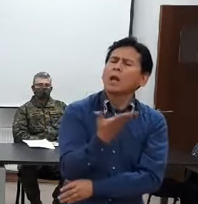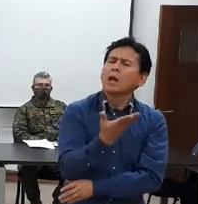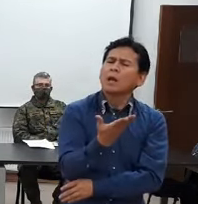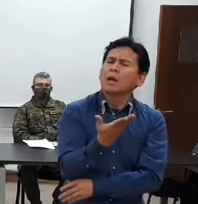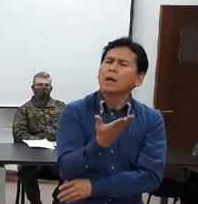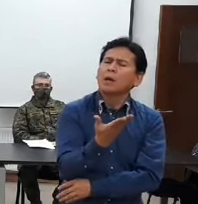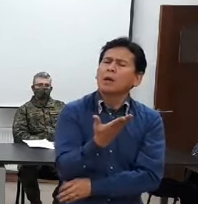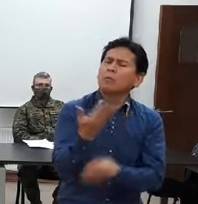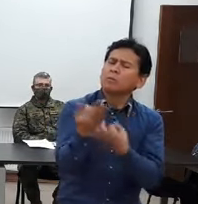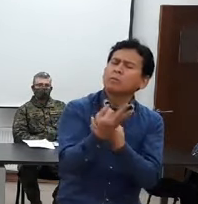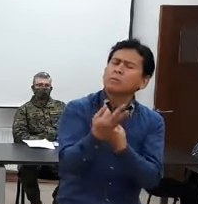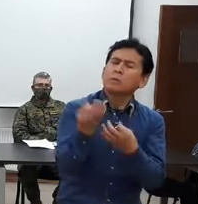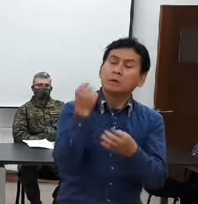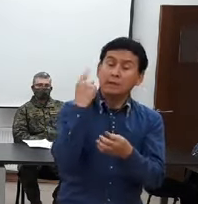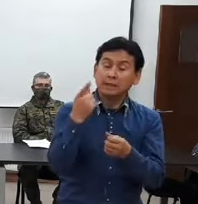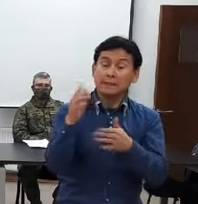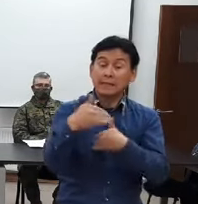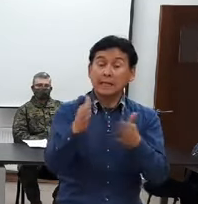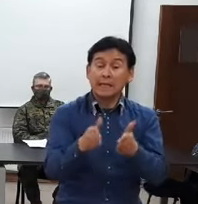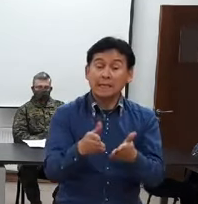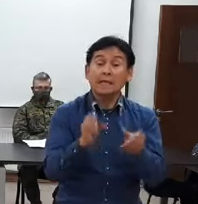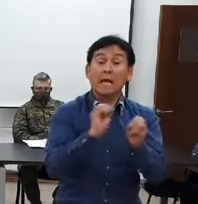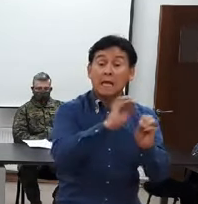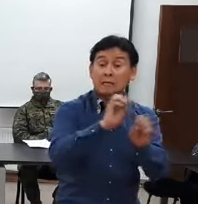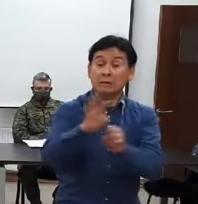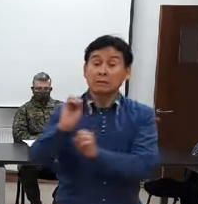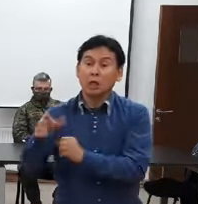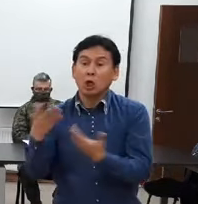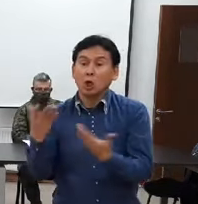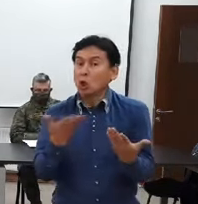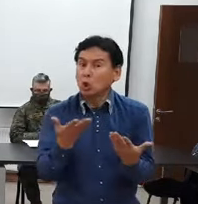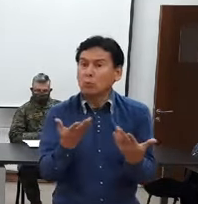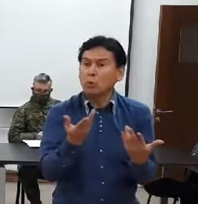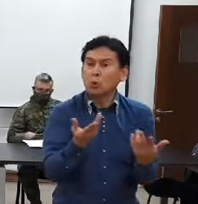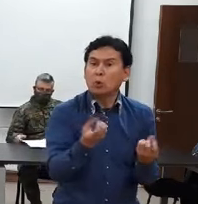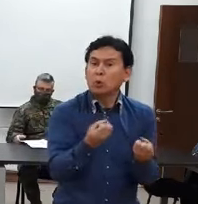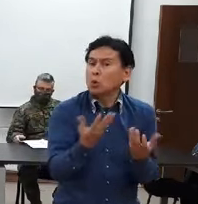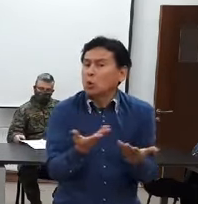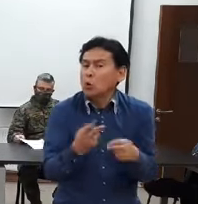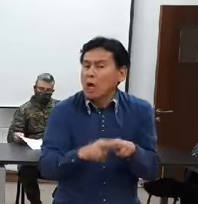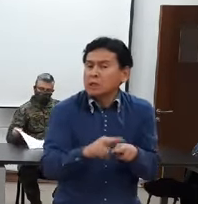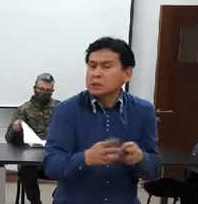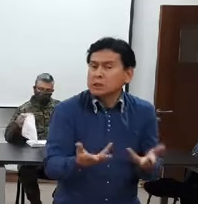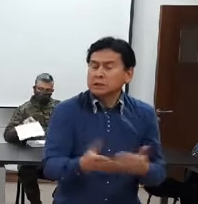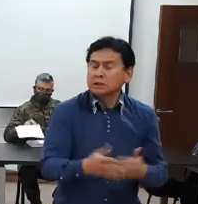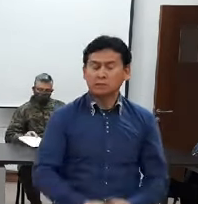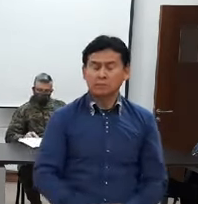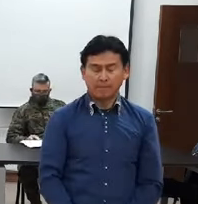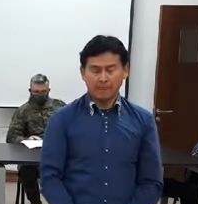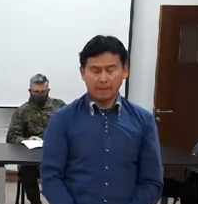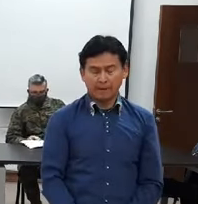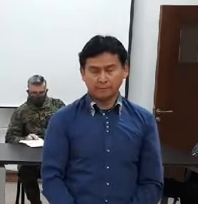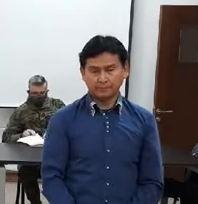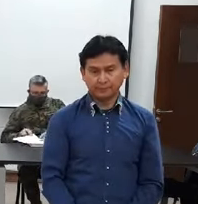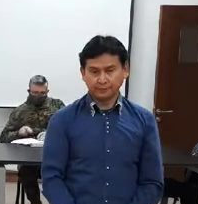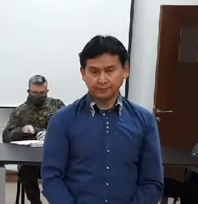a cuándo se podrán entregar las canetas de alimentos? ¿Cómo sería la cantidad y la distribución comunal dentro de la región?